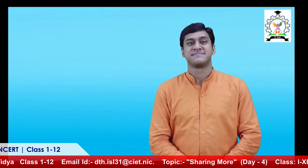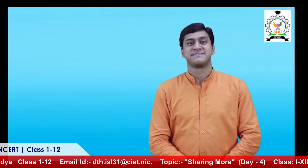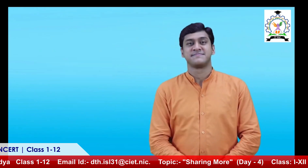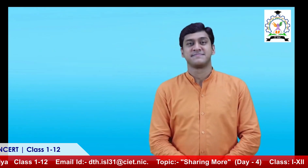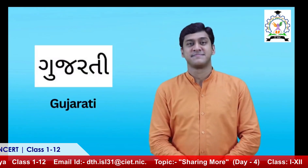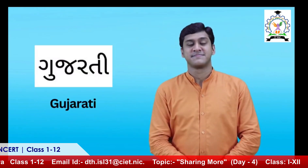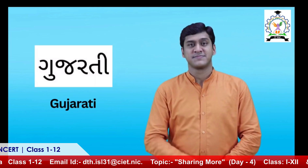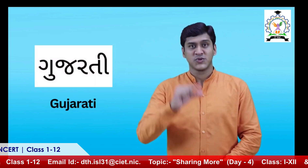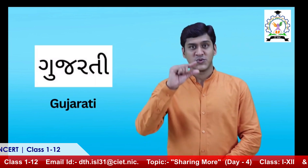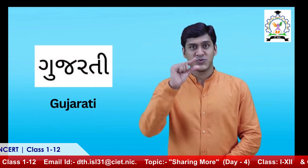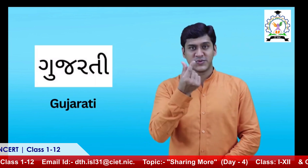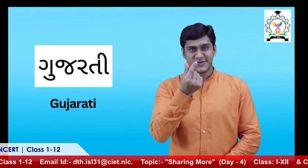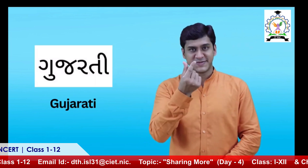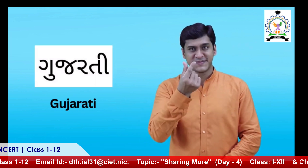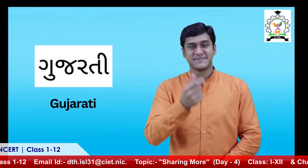असमी,